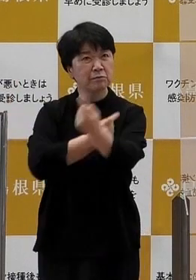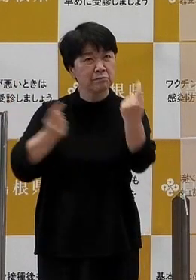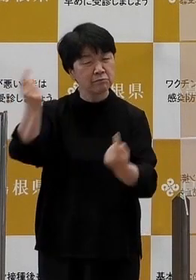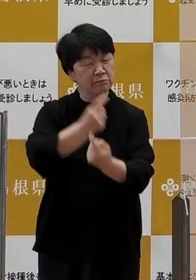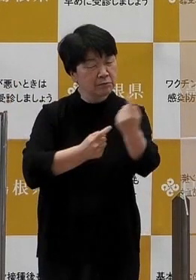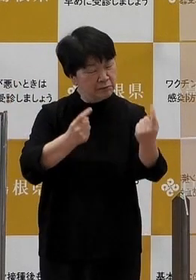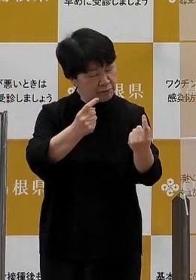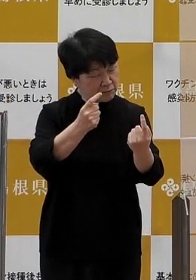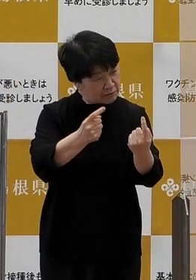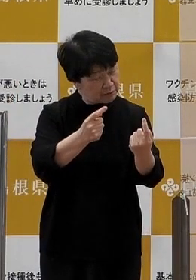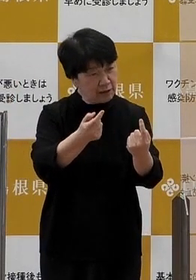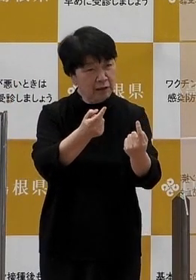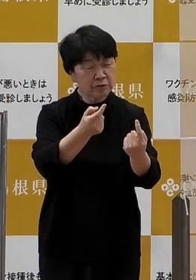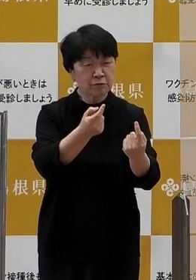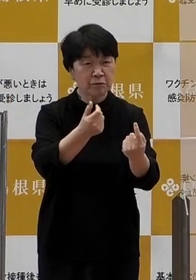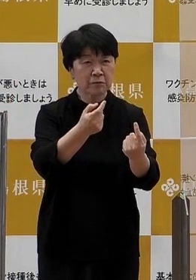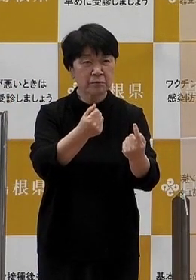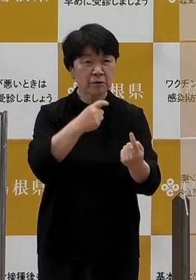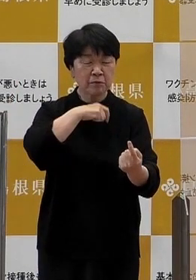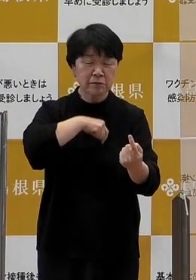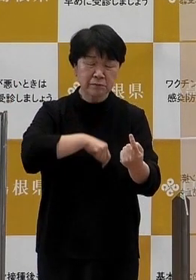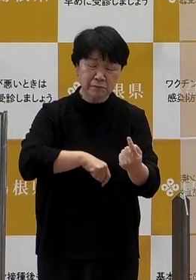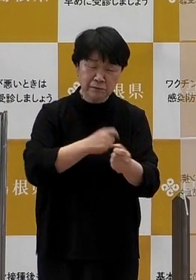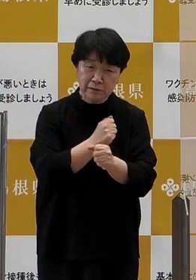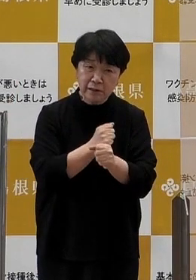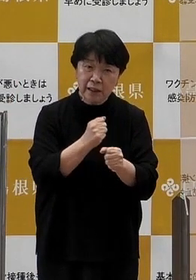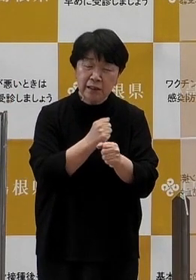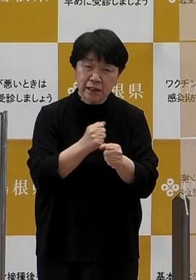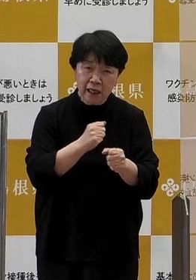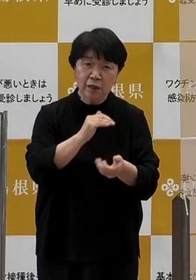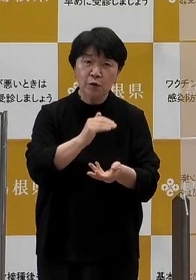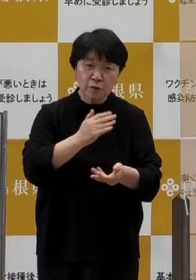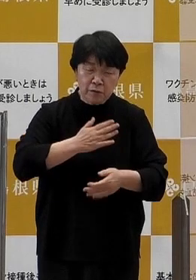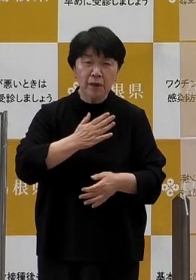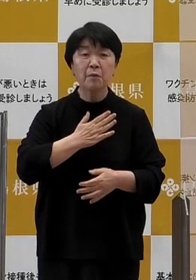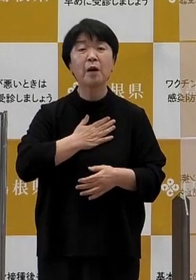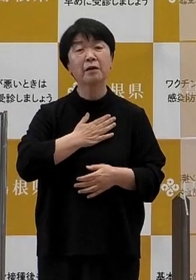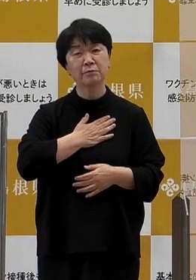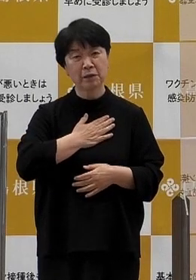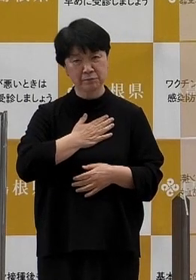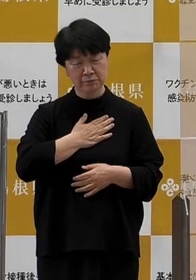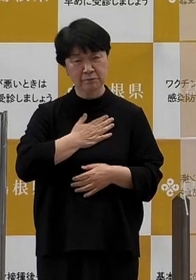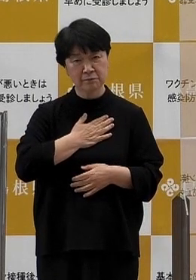て、理不尽さを感じられるというのは、十分理解をするんですけれども、そこは